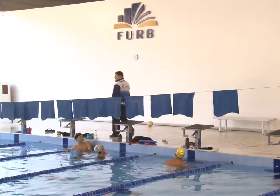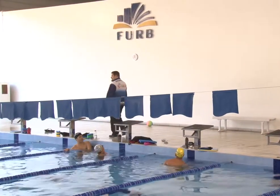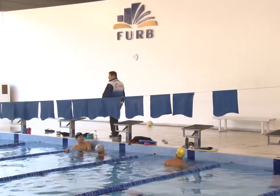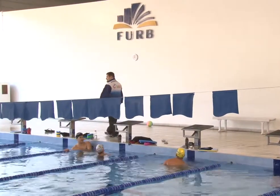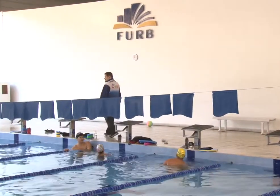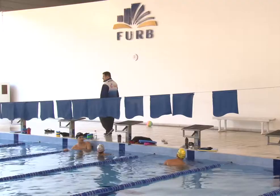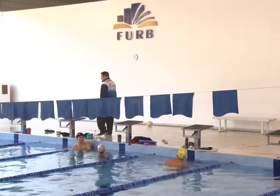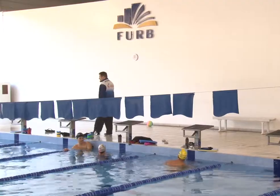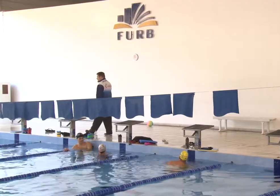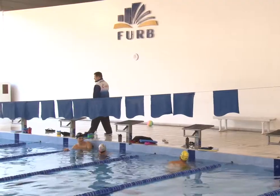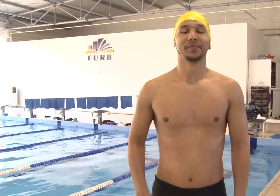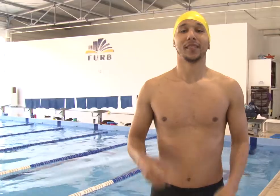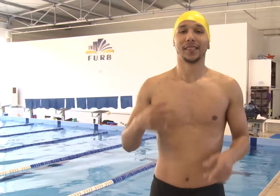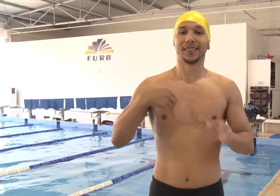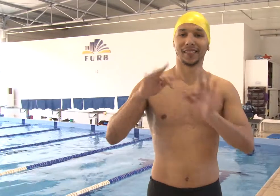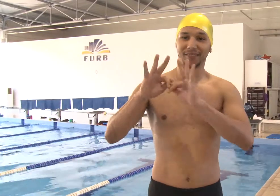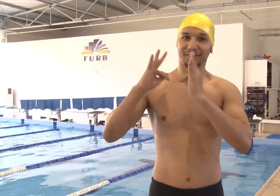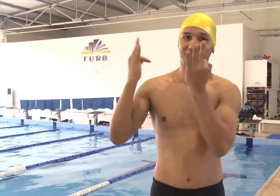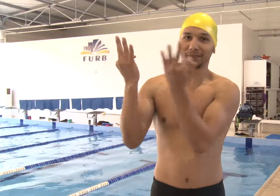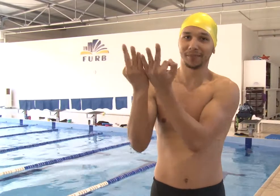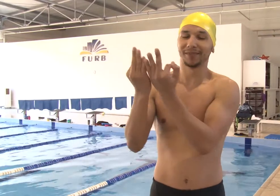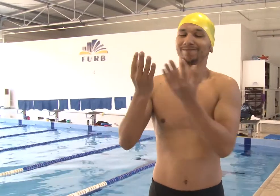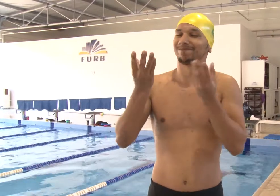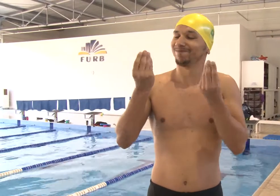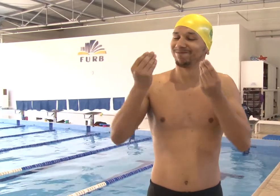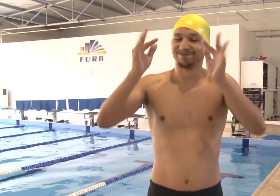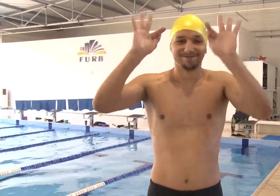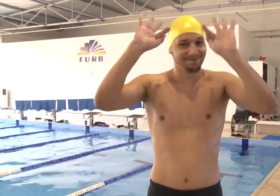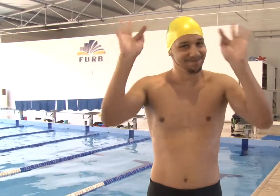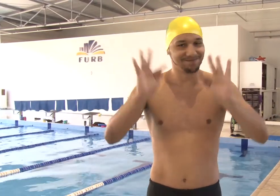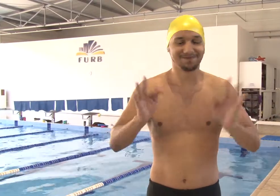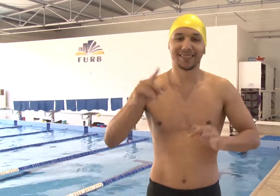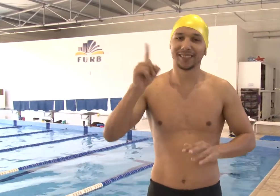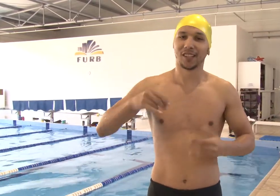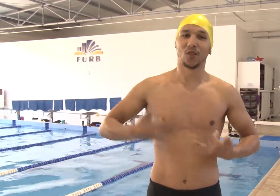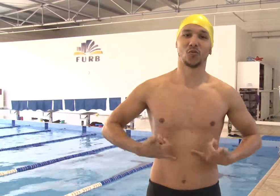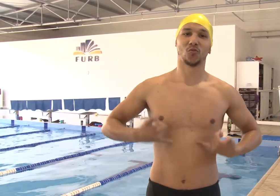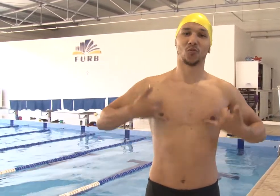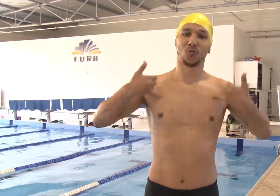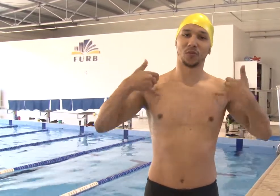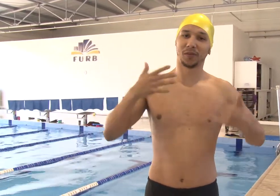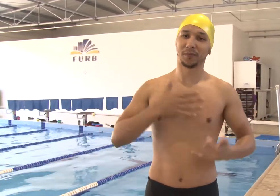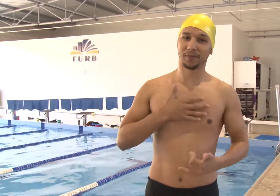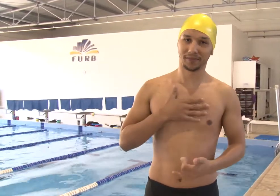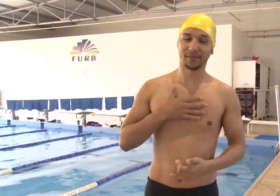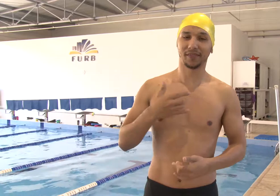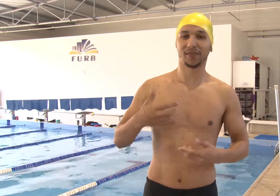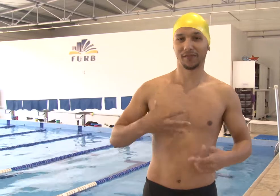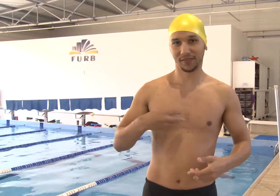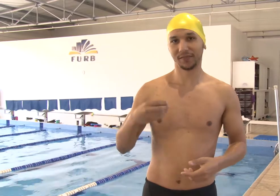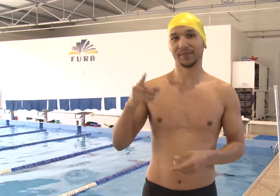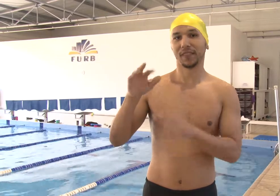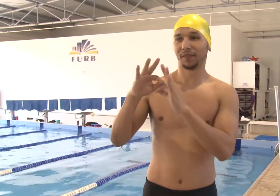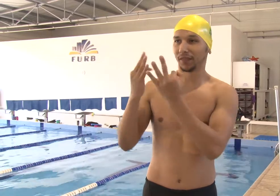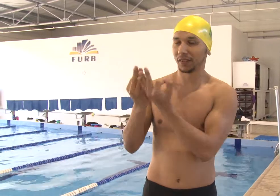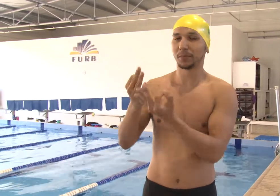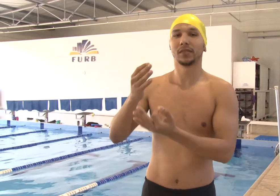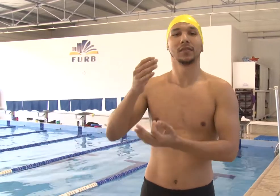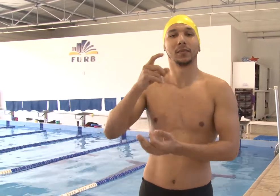quanto o atleta. A minha família ficou muito feliz e orgulhosa de mim. Um filho participando. O meu pai, meus